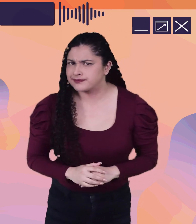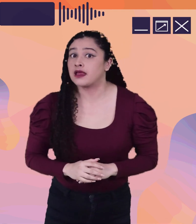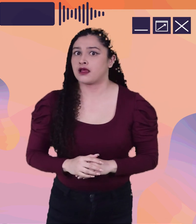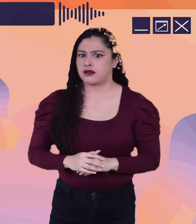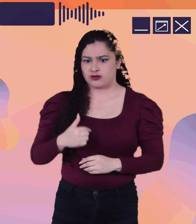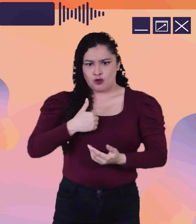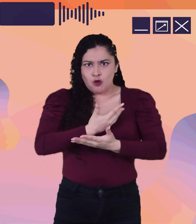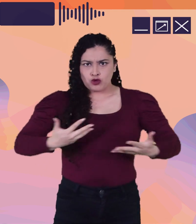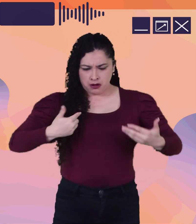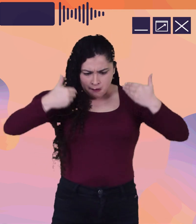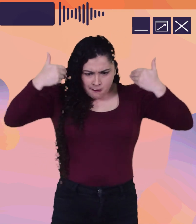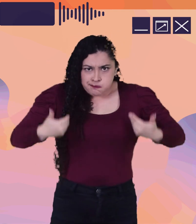Que te comprometan